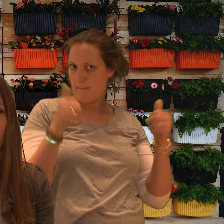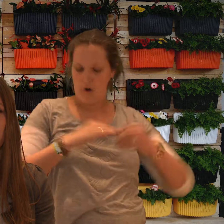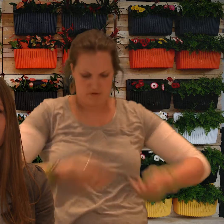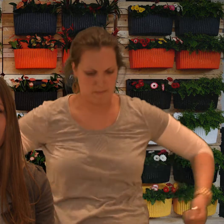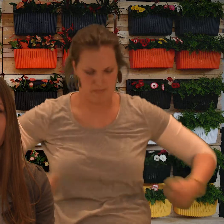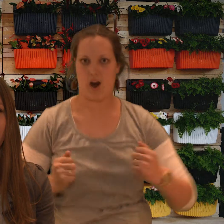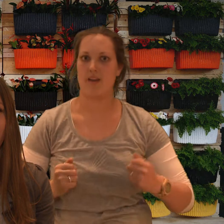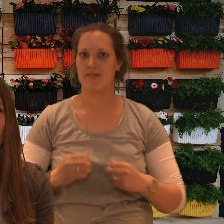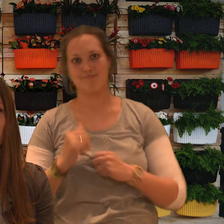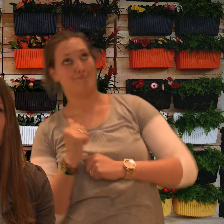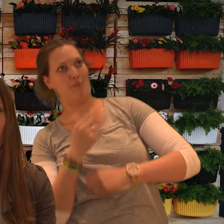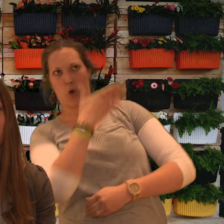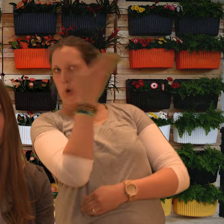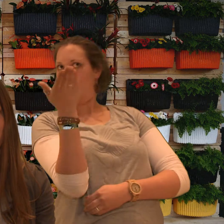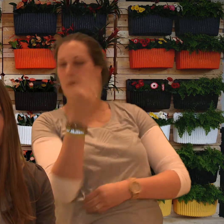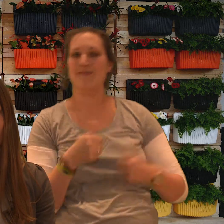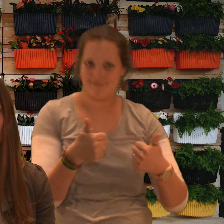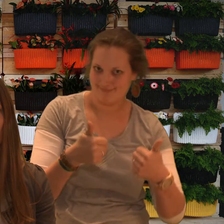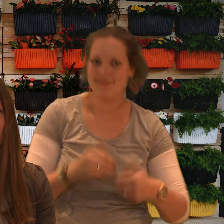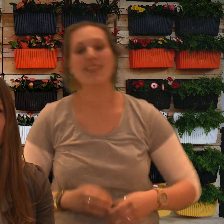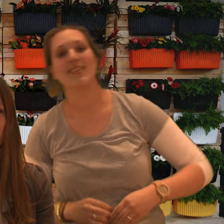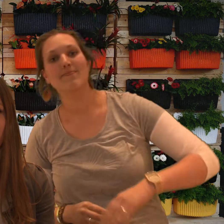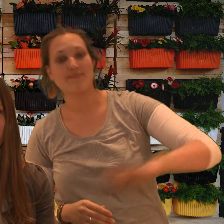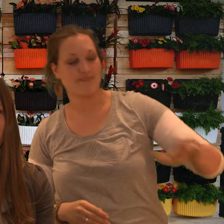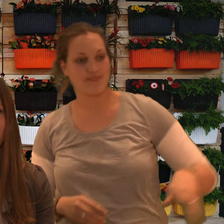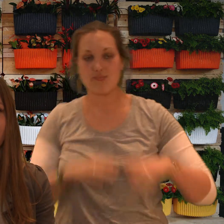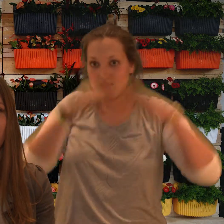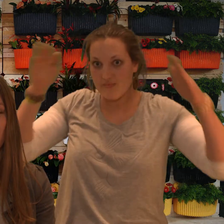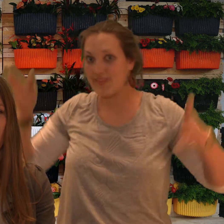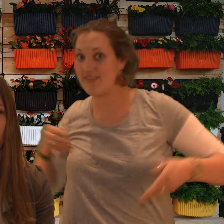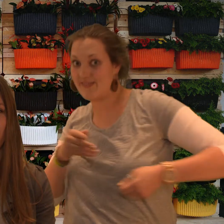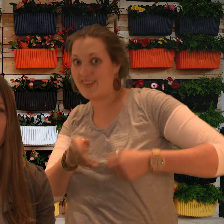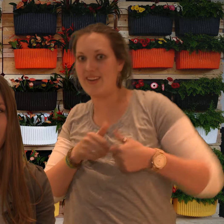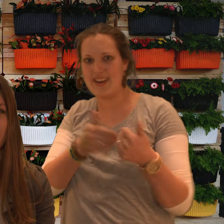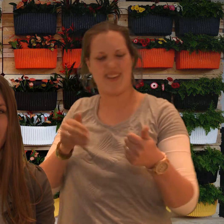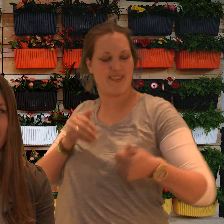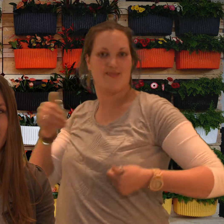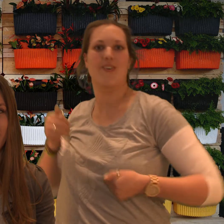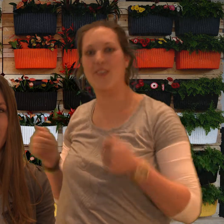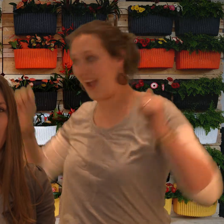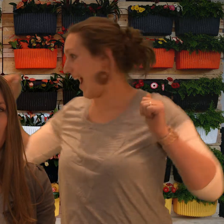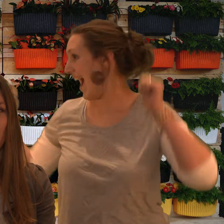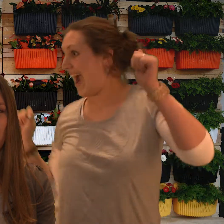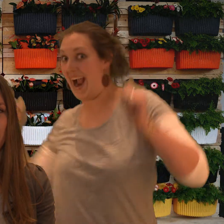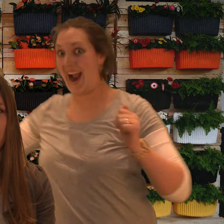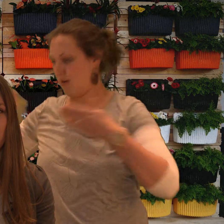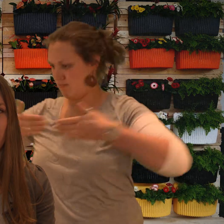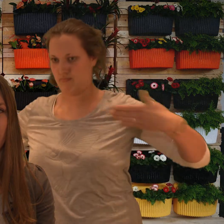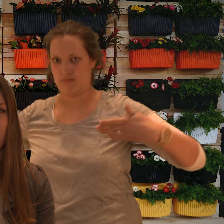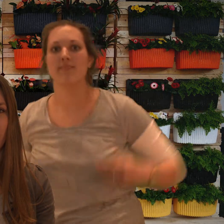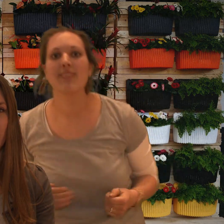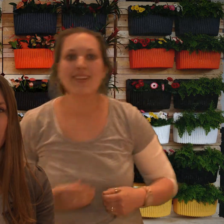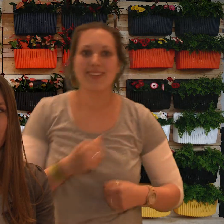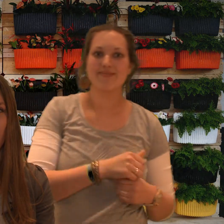in de woonkamer? Dit is allemaal mogelijk. In onze winkel vind je een schitterende living wall, diverse kweektenten, vol met